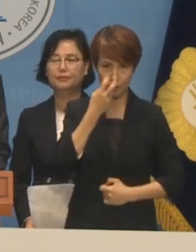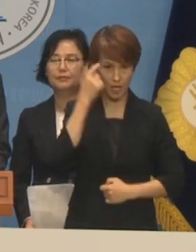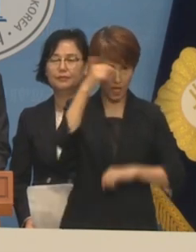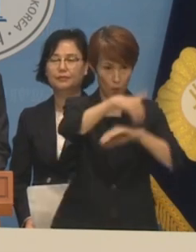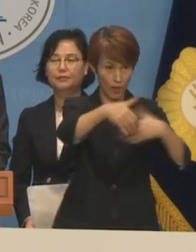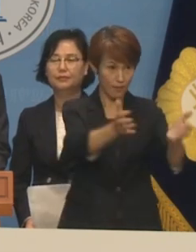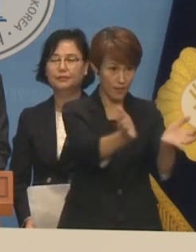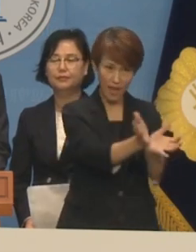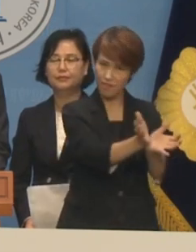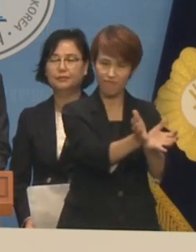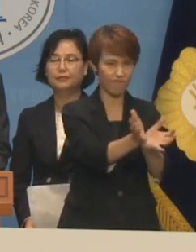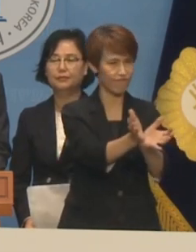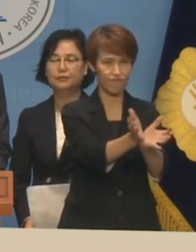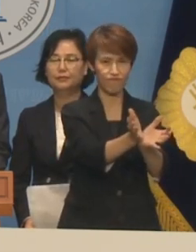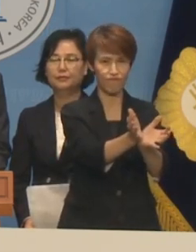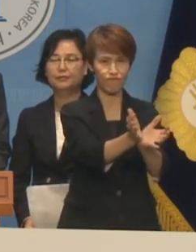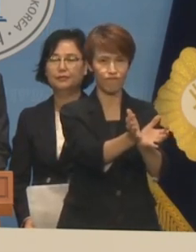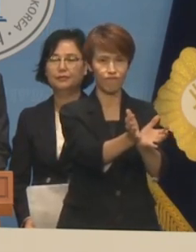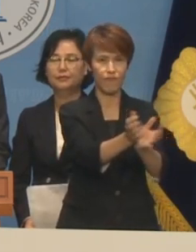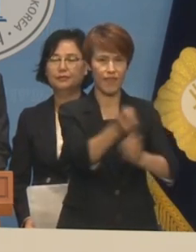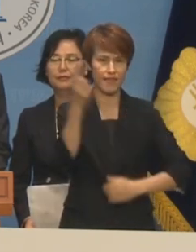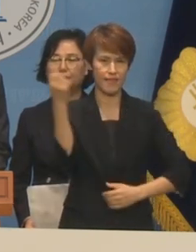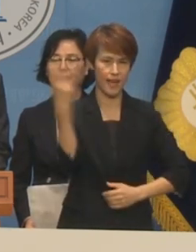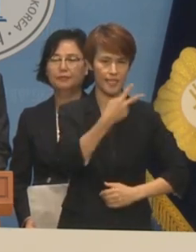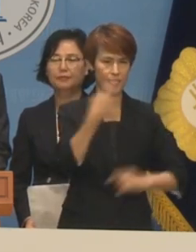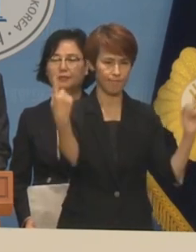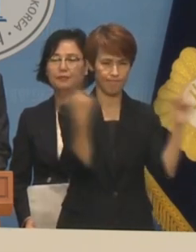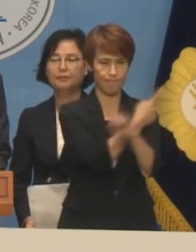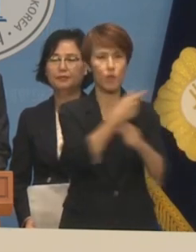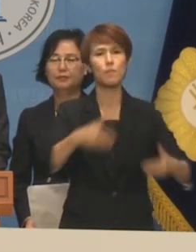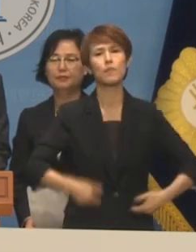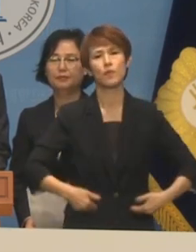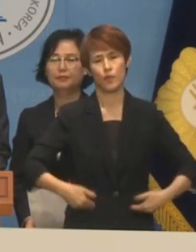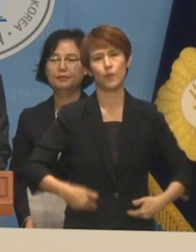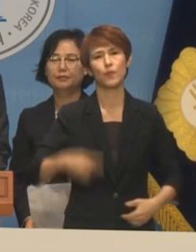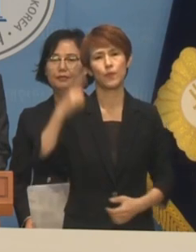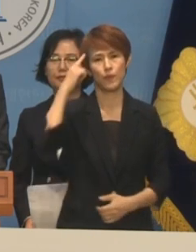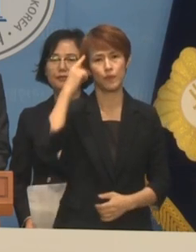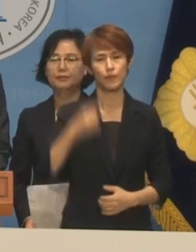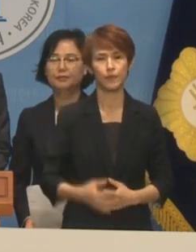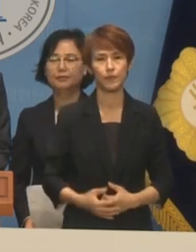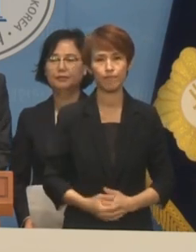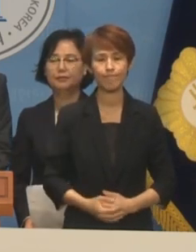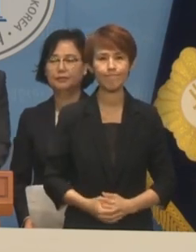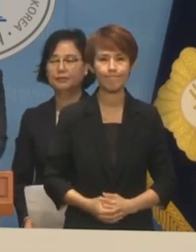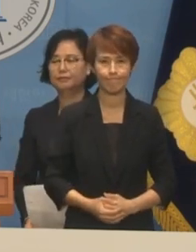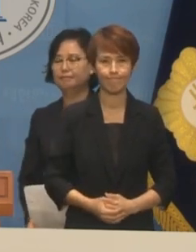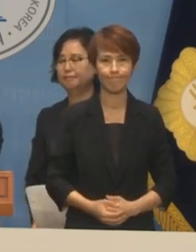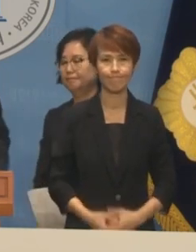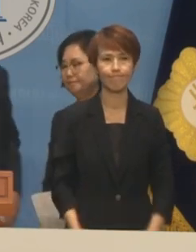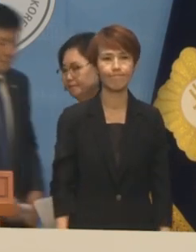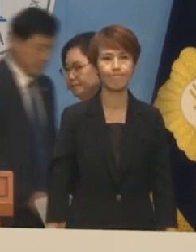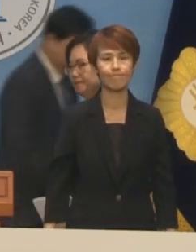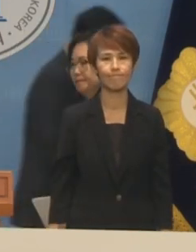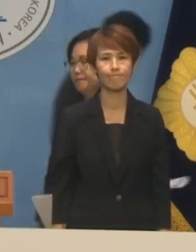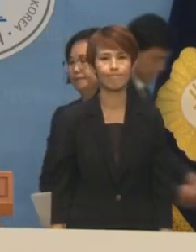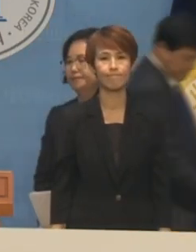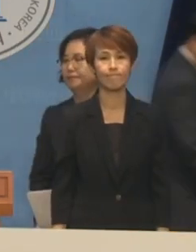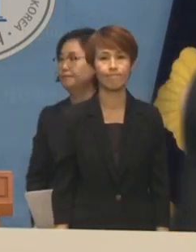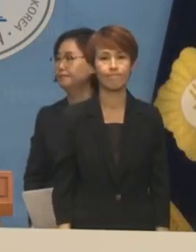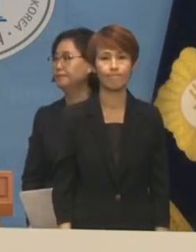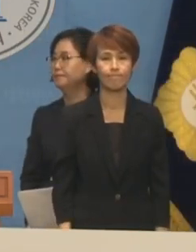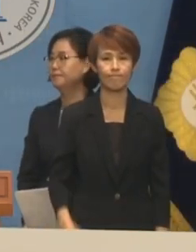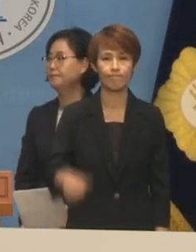대해서 전면적인 재구성이 필요하다 이렇게 생각을 하고 있습니다. 네. 감사합니다.